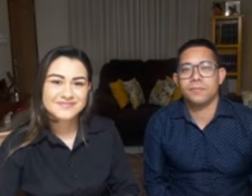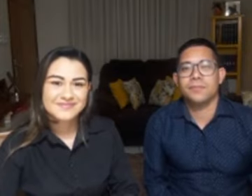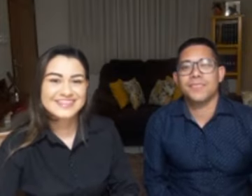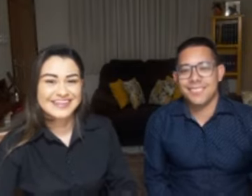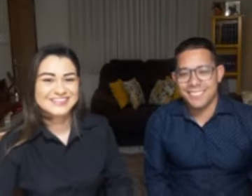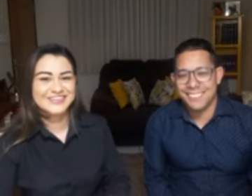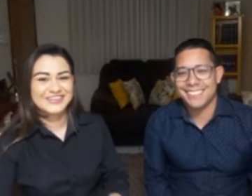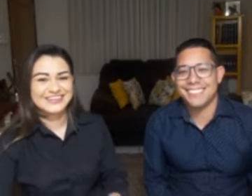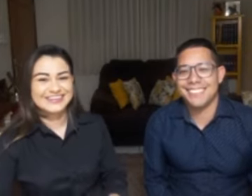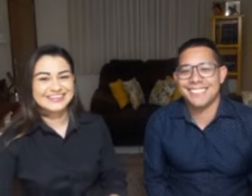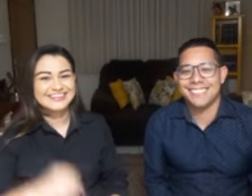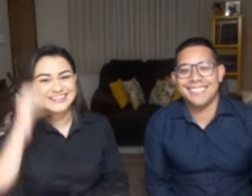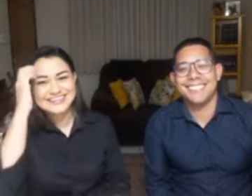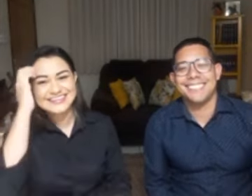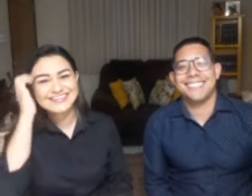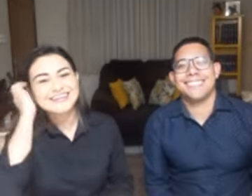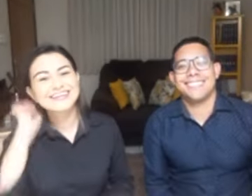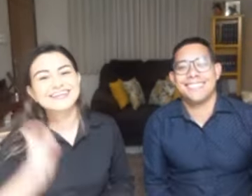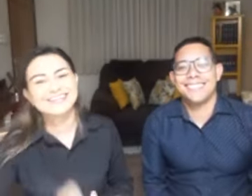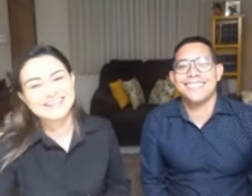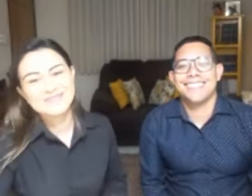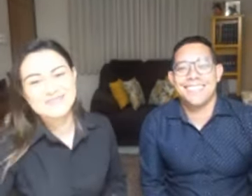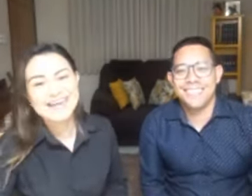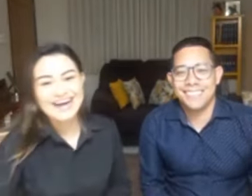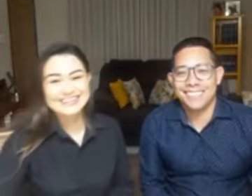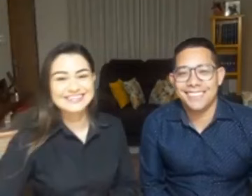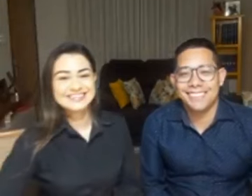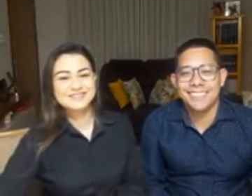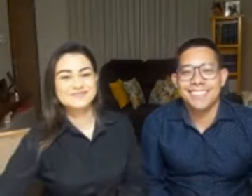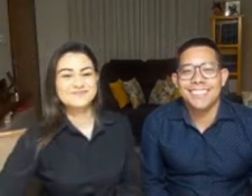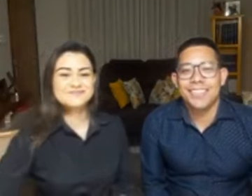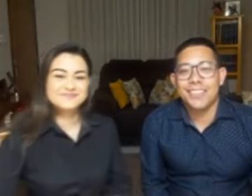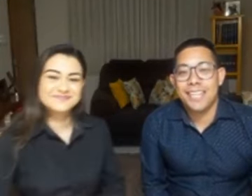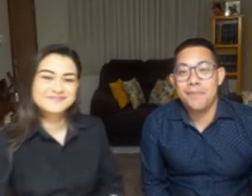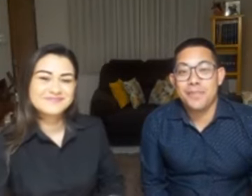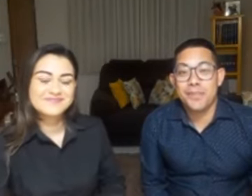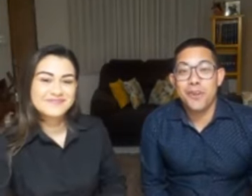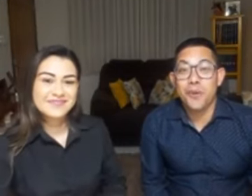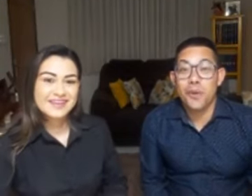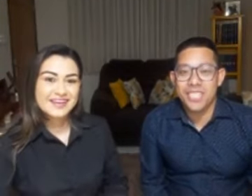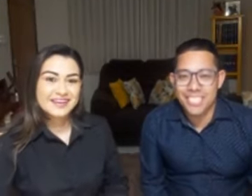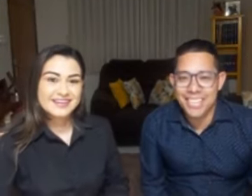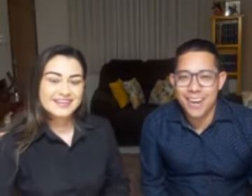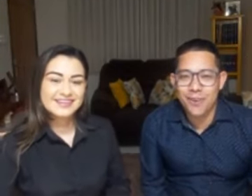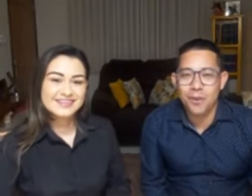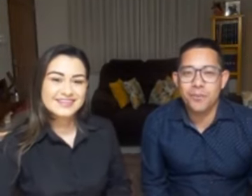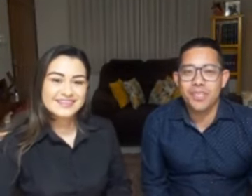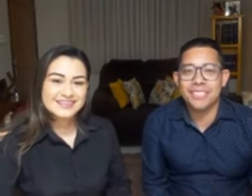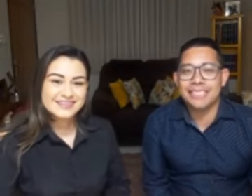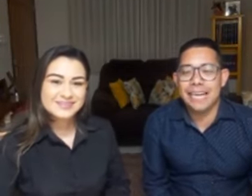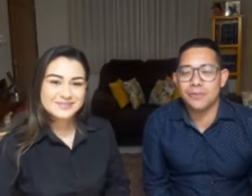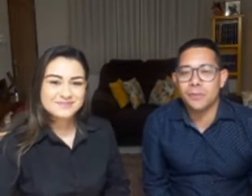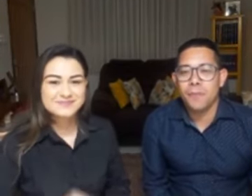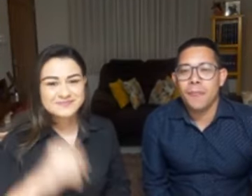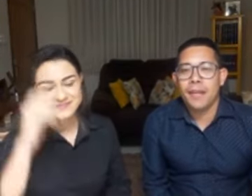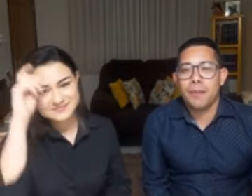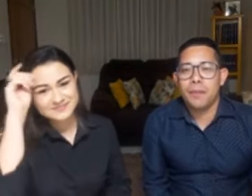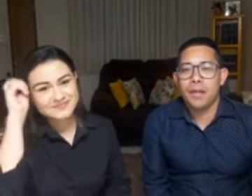bom? Gesiel, Kelly, muito bem-vindos. Obrigada. Ok, pessoal, meu nome é Gesiel, como foi